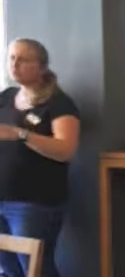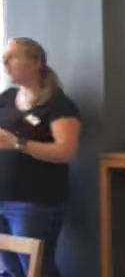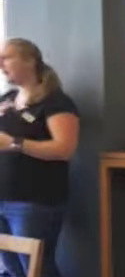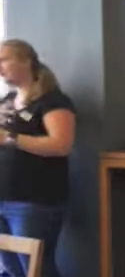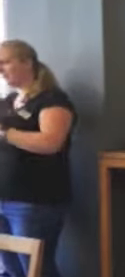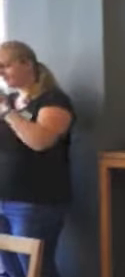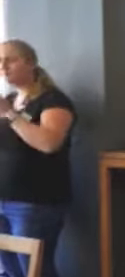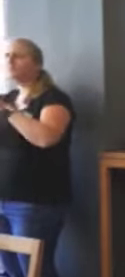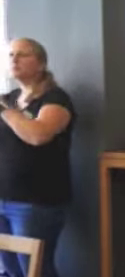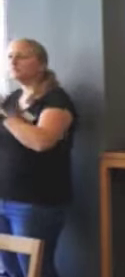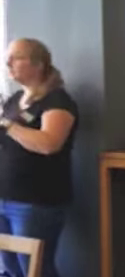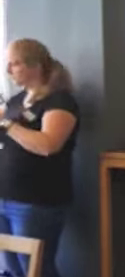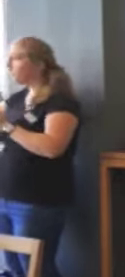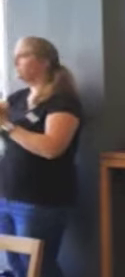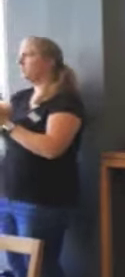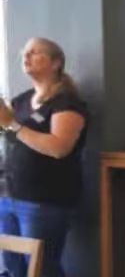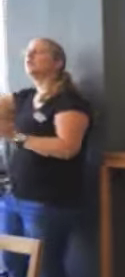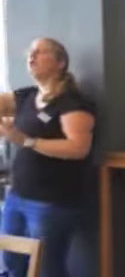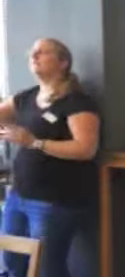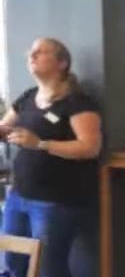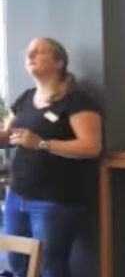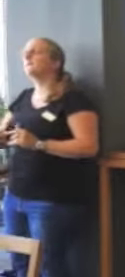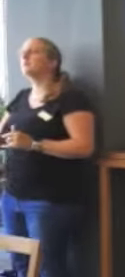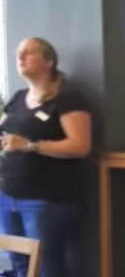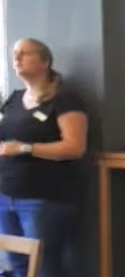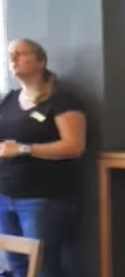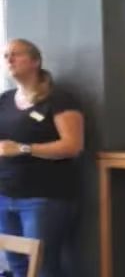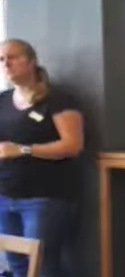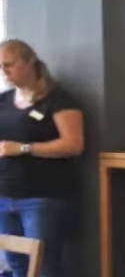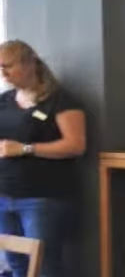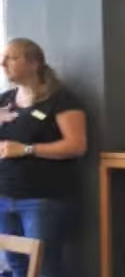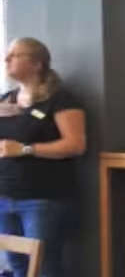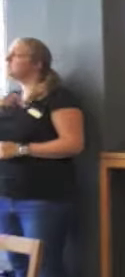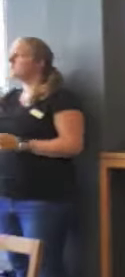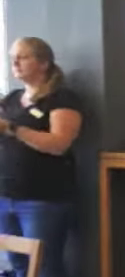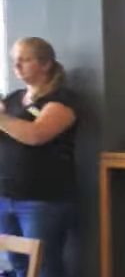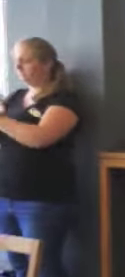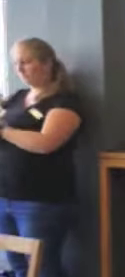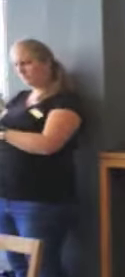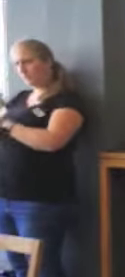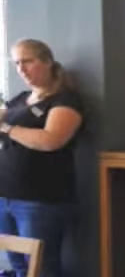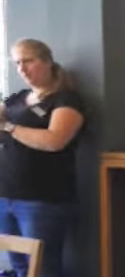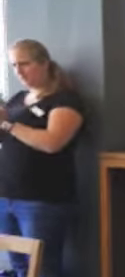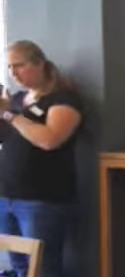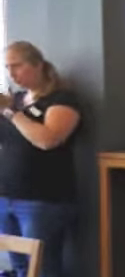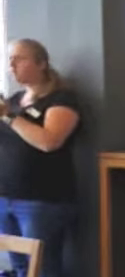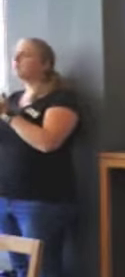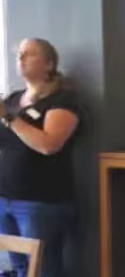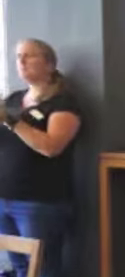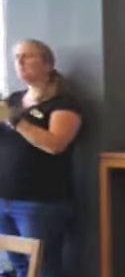Kanada ställer krav. De vill att man ska leva upp till vissa så att det inte blir så att lokalsamhället